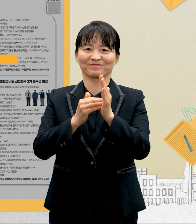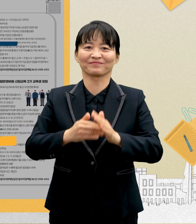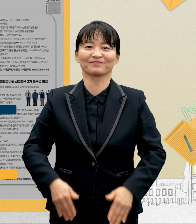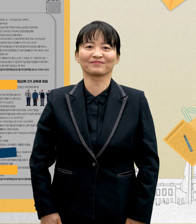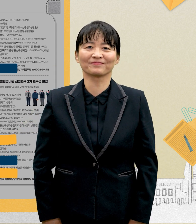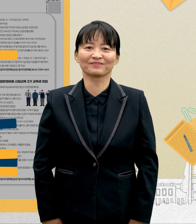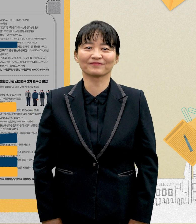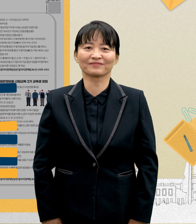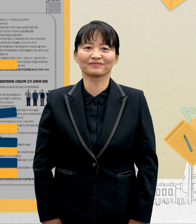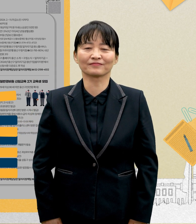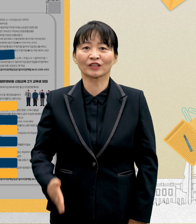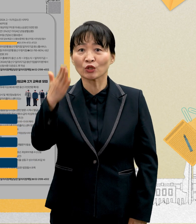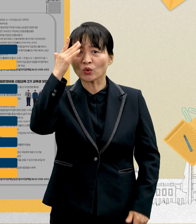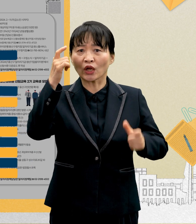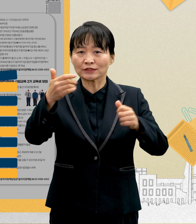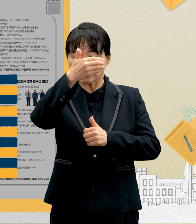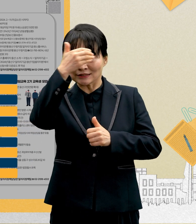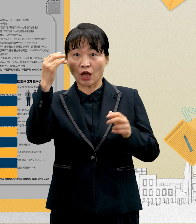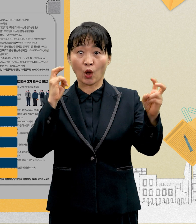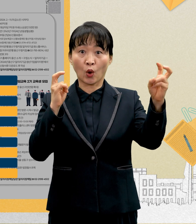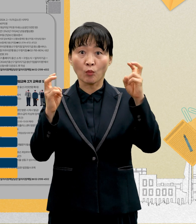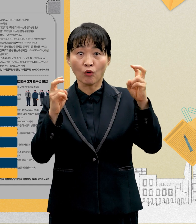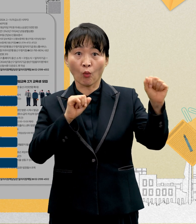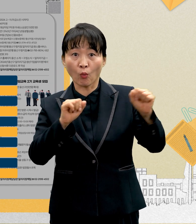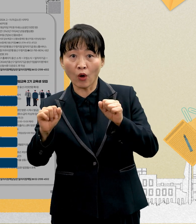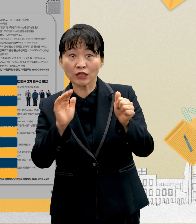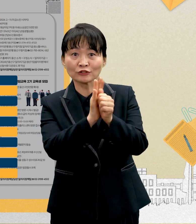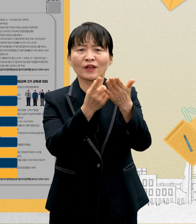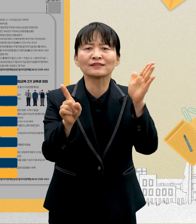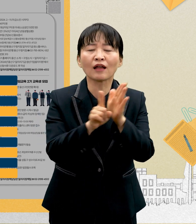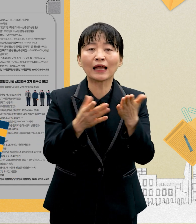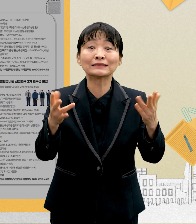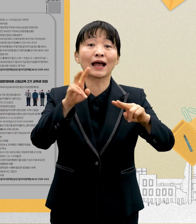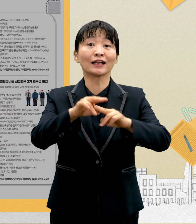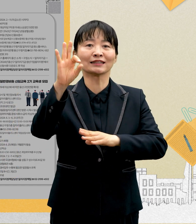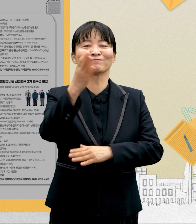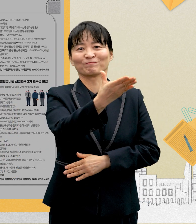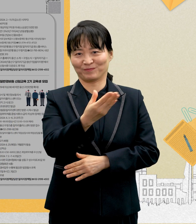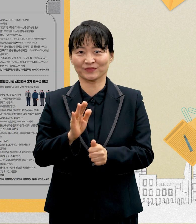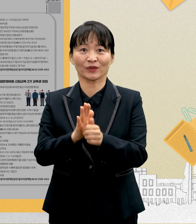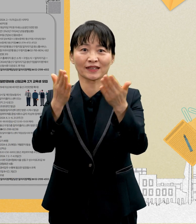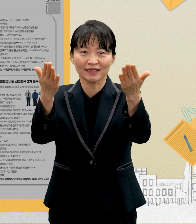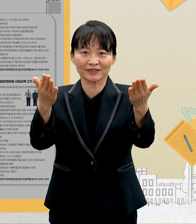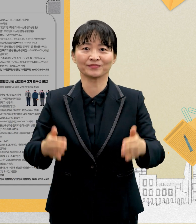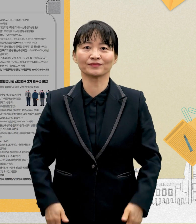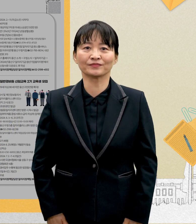용산구가 청년기업의 활동을 지원하기 위해 일자리 기금 융자를 지원합니다. 용산구에 6개월 이상